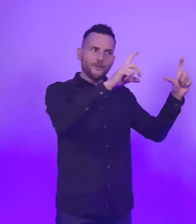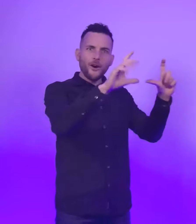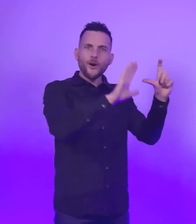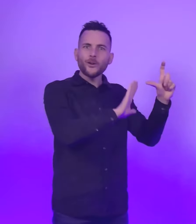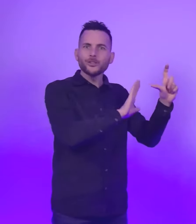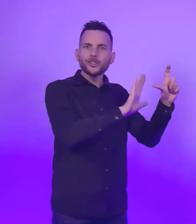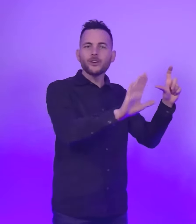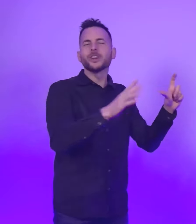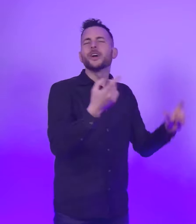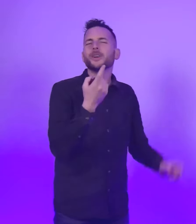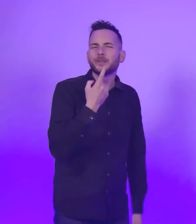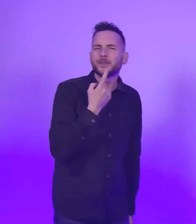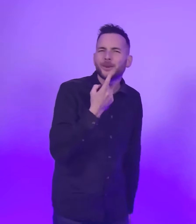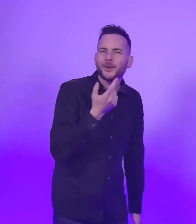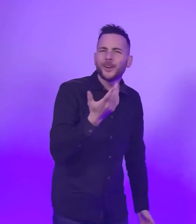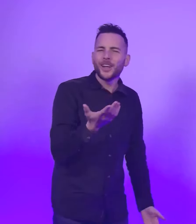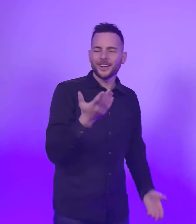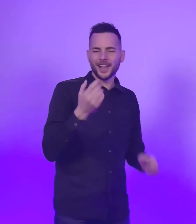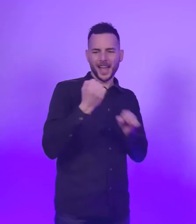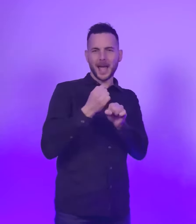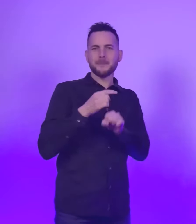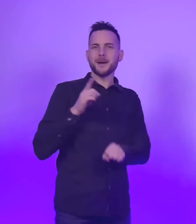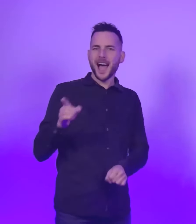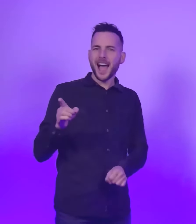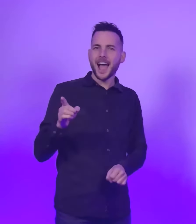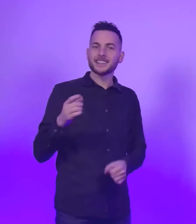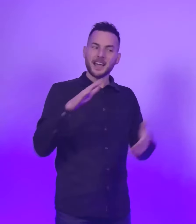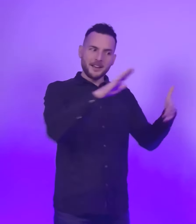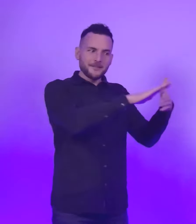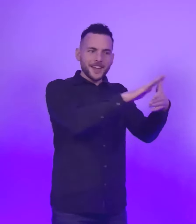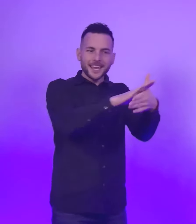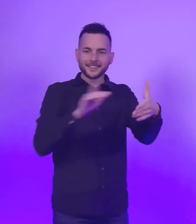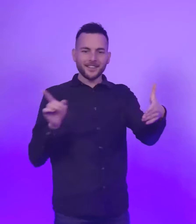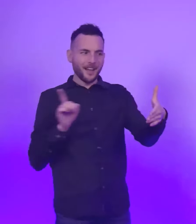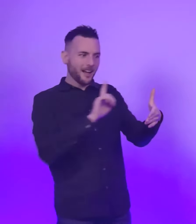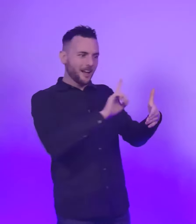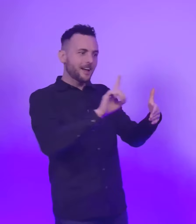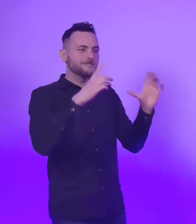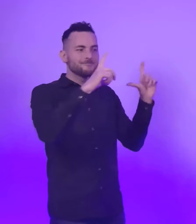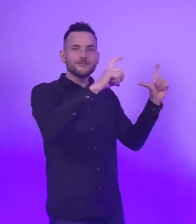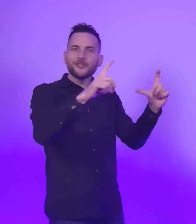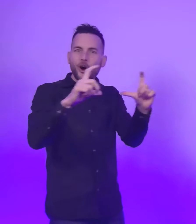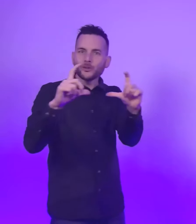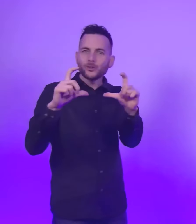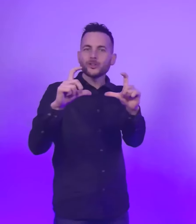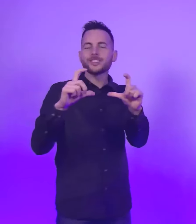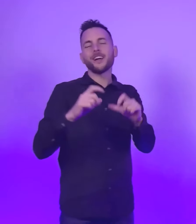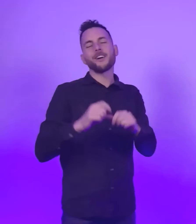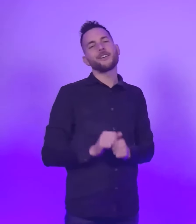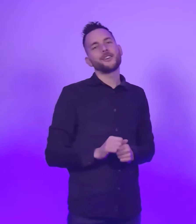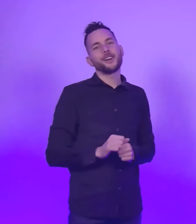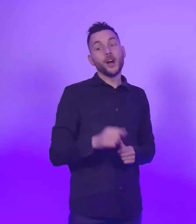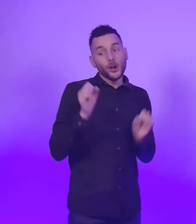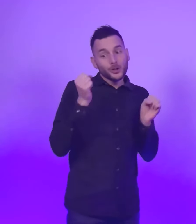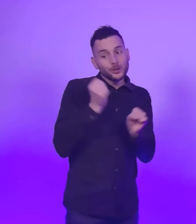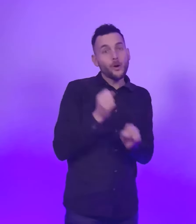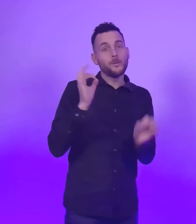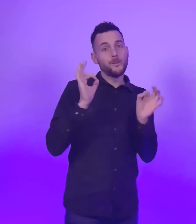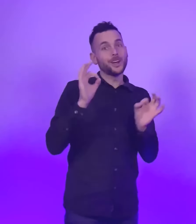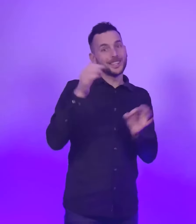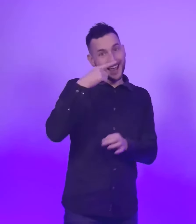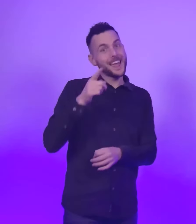had ze natuurlijk gemaakt... toen ze bij al de vrienden langs ging met de fototoestel. Wauw. Wat toch een mooi talent,